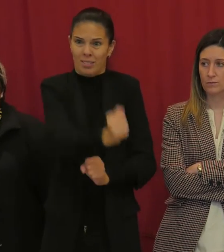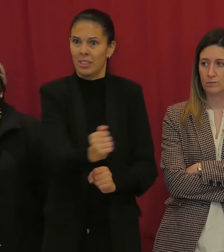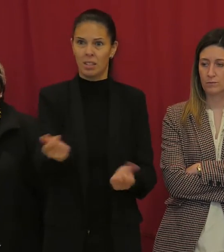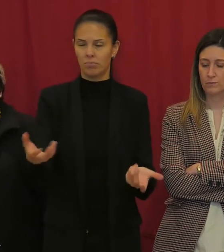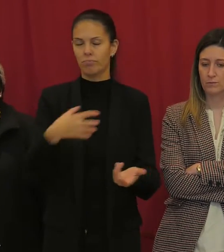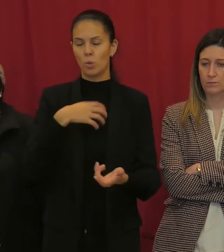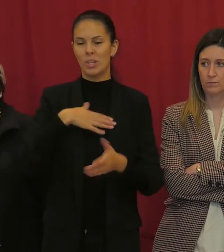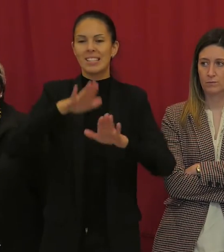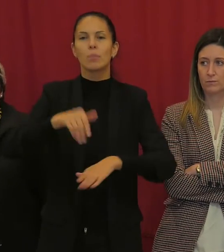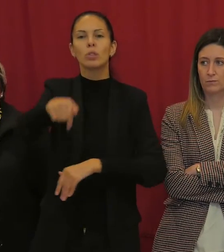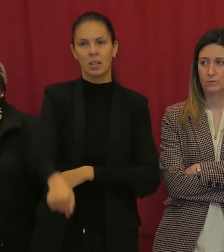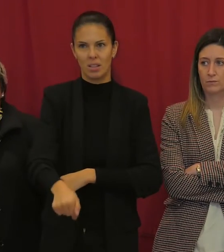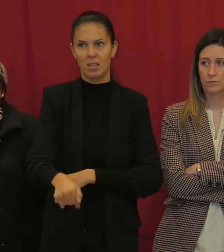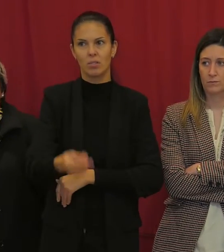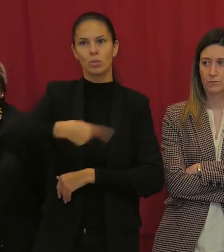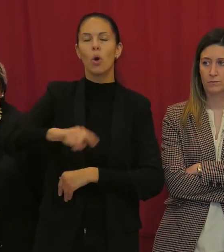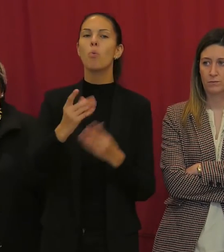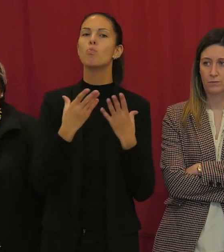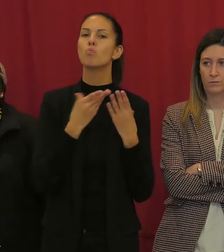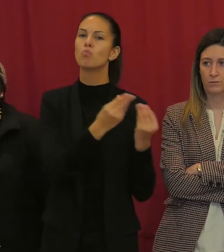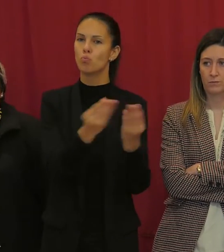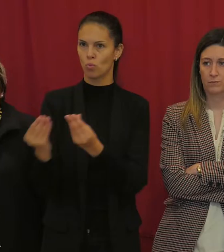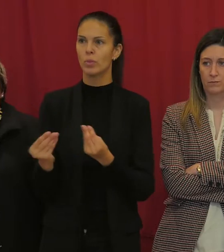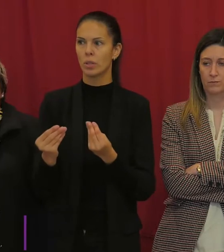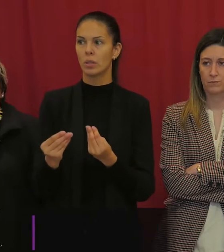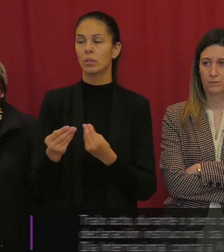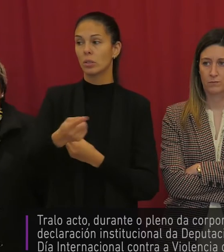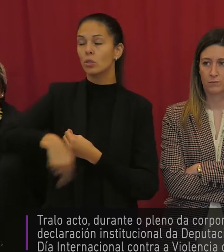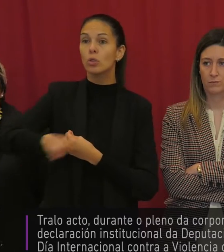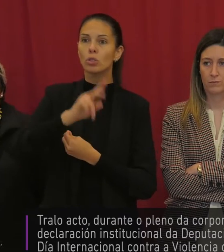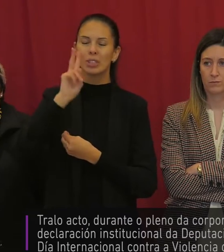que estamos aquí, e que somos moita, e que tecemos